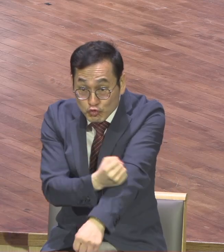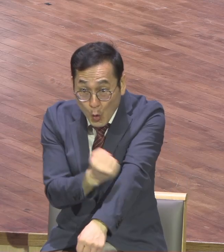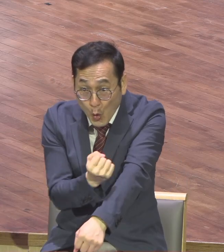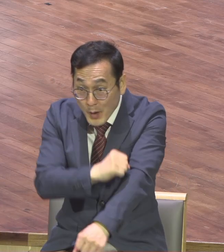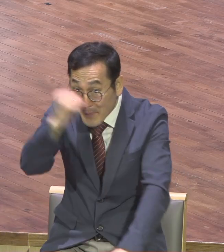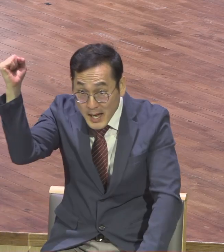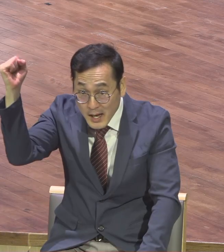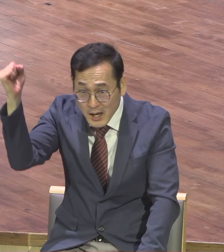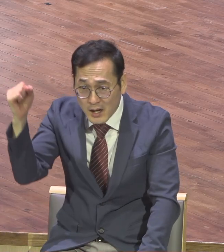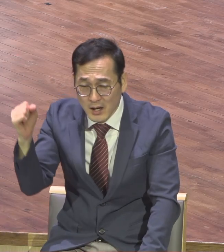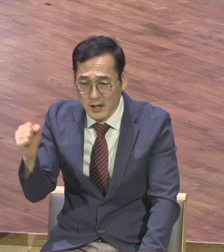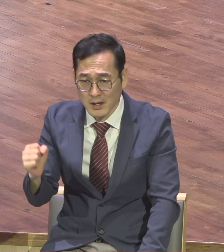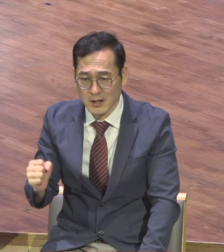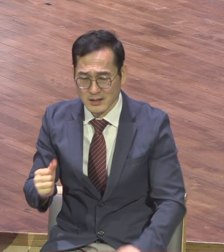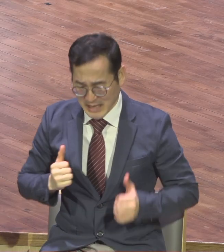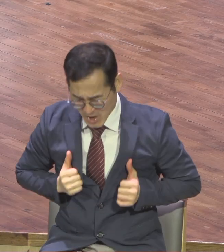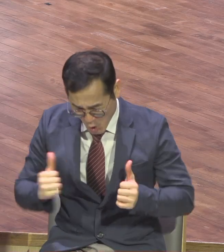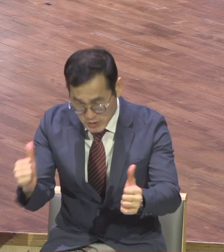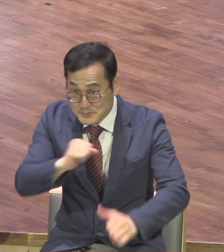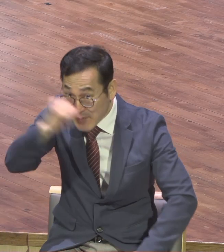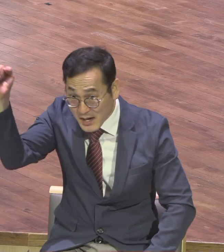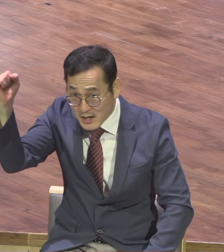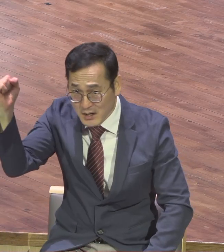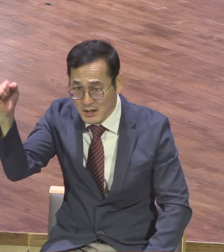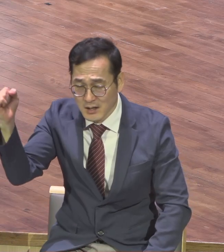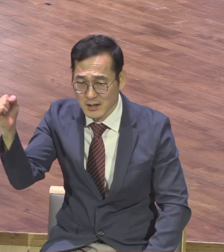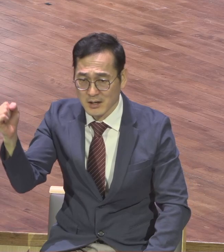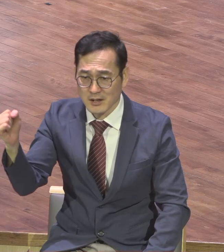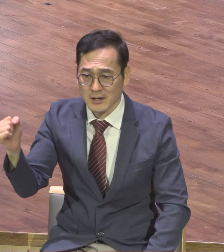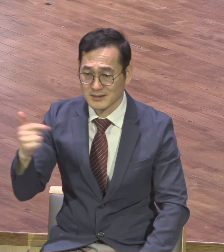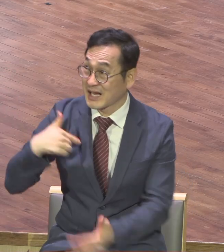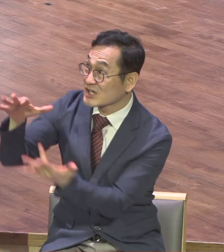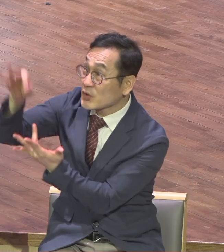내가 열심히 해서가 아니에요. 내가 선택해서가 아니에요.